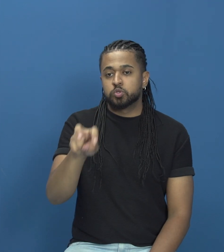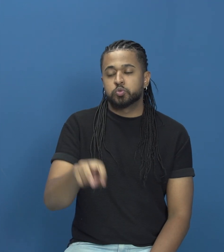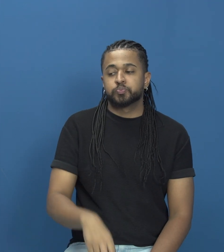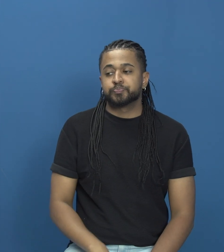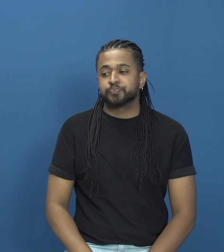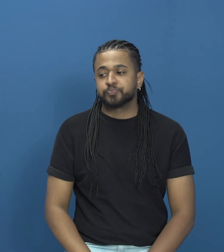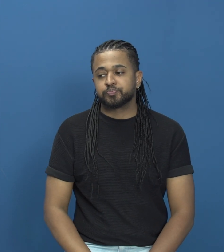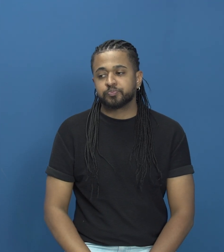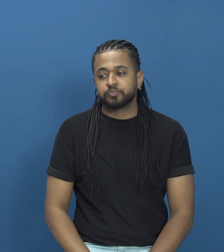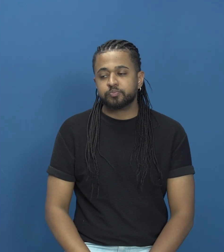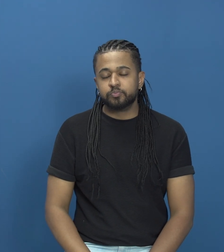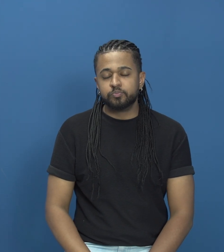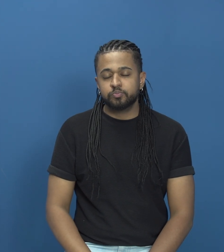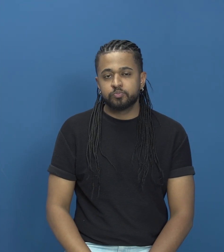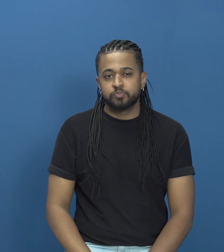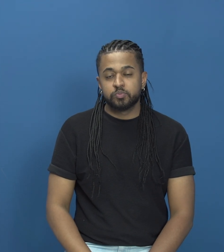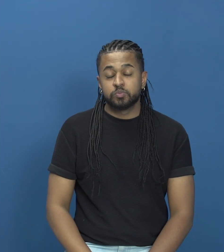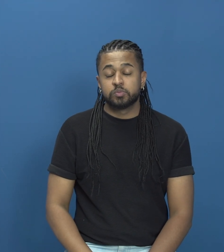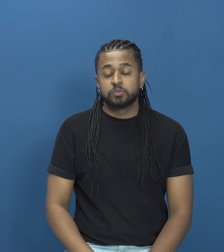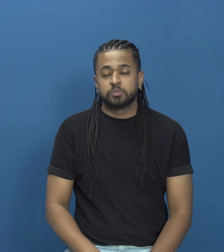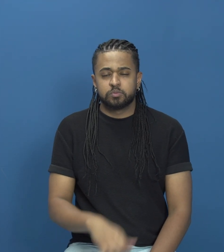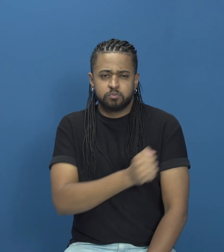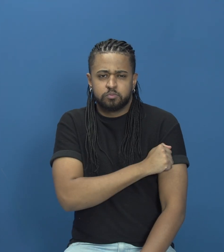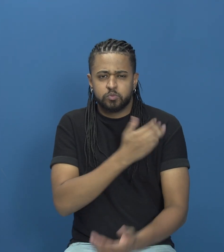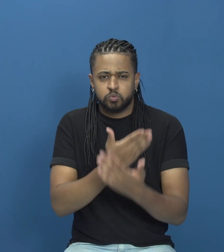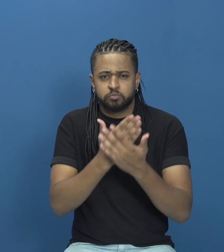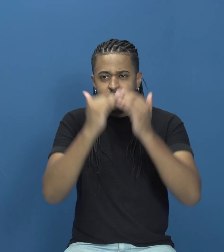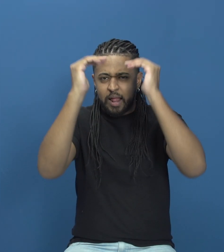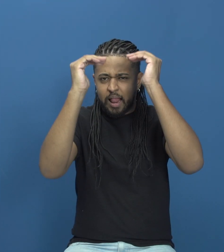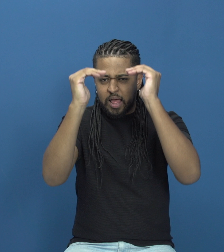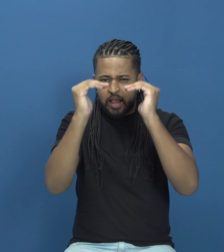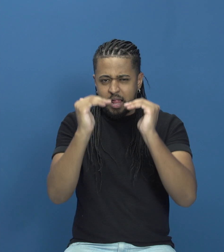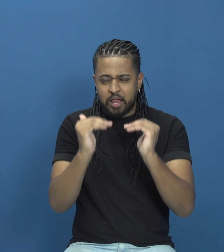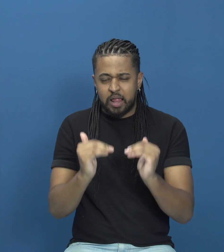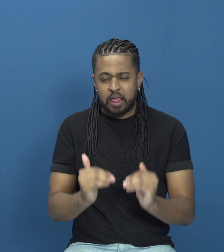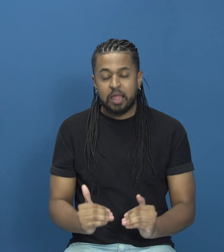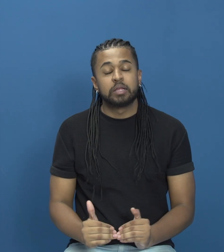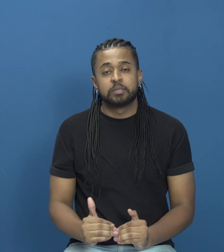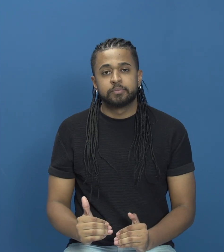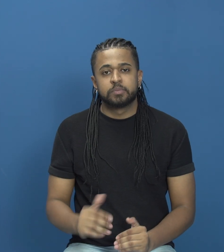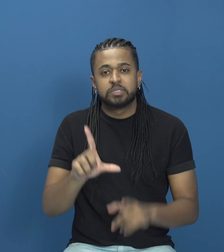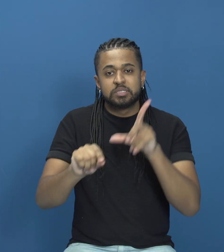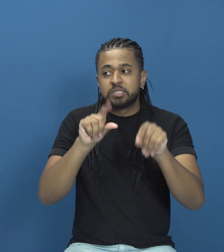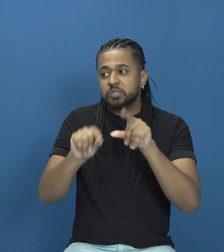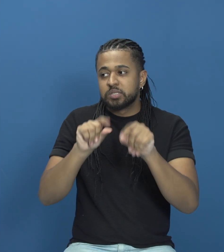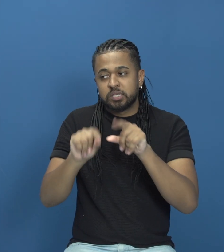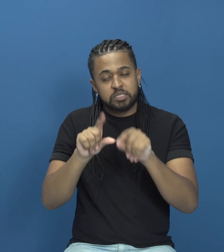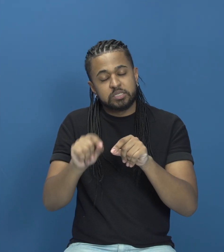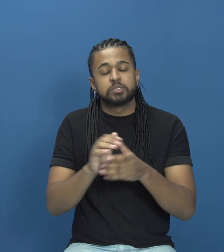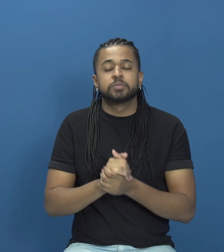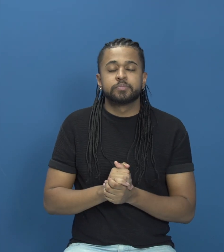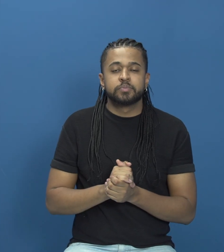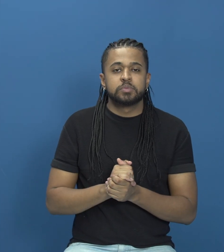7.5. Os ou as estudantes serão classificados ou classificadas,